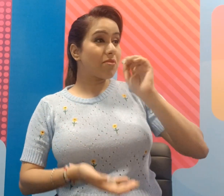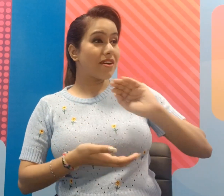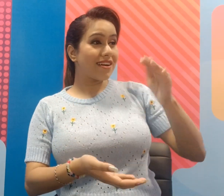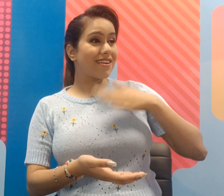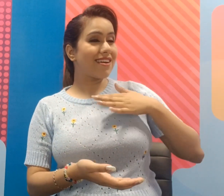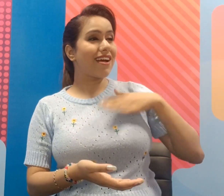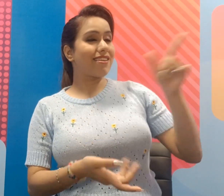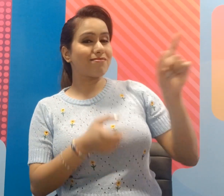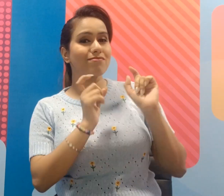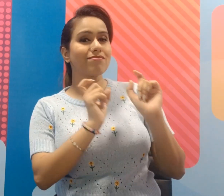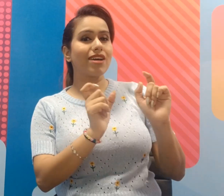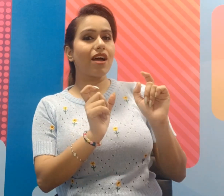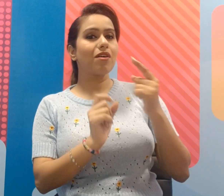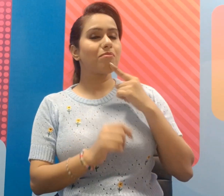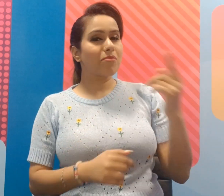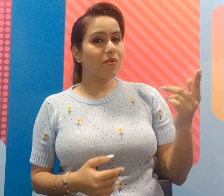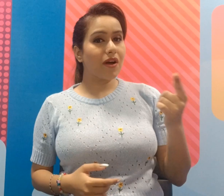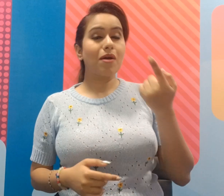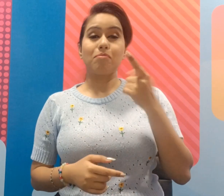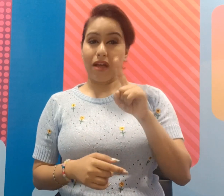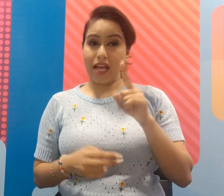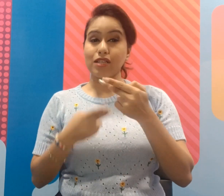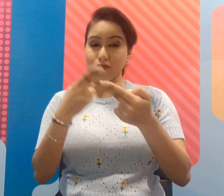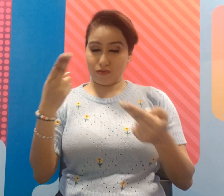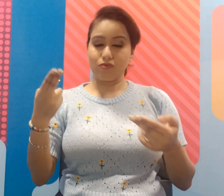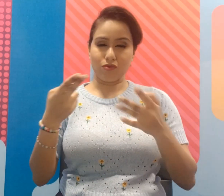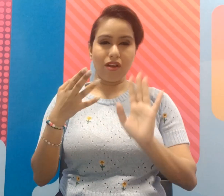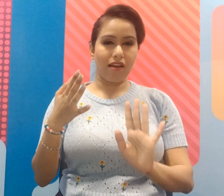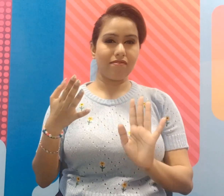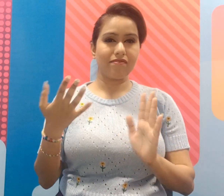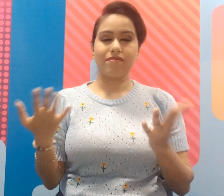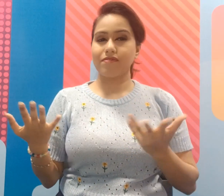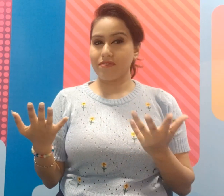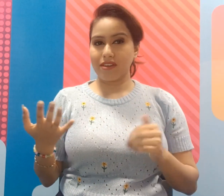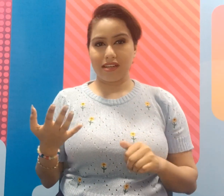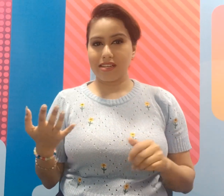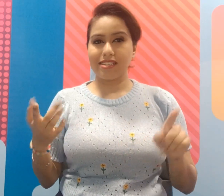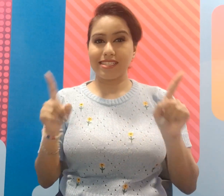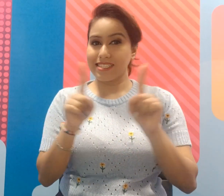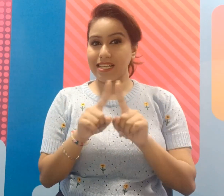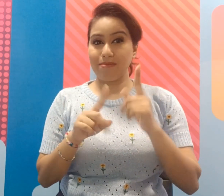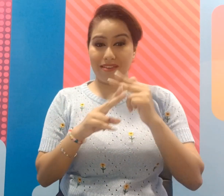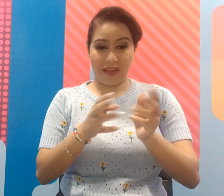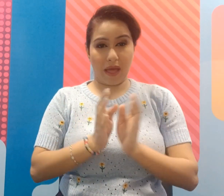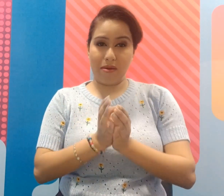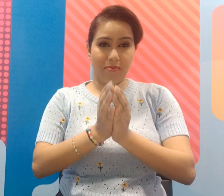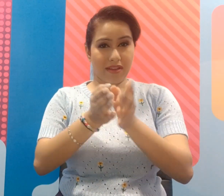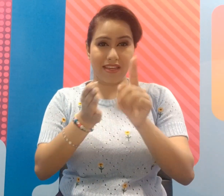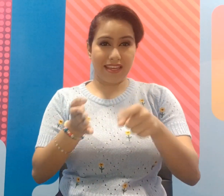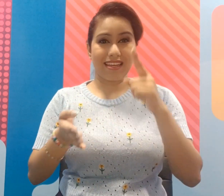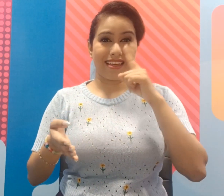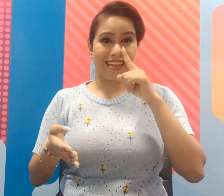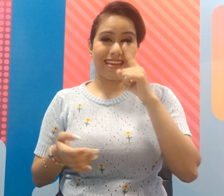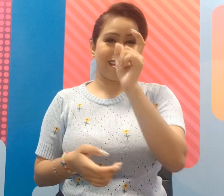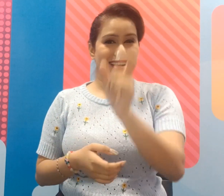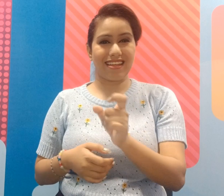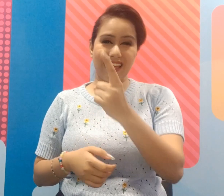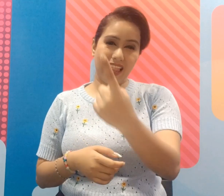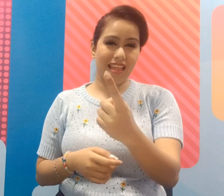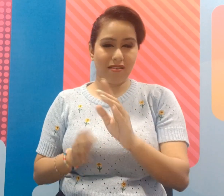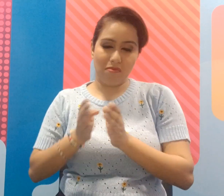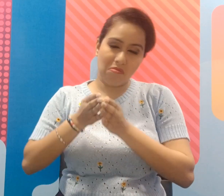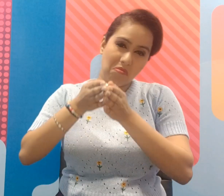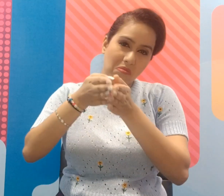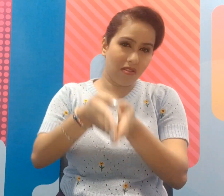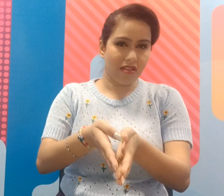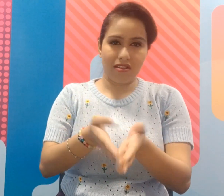लेकिन कहानी भी बाकी है। उन्होंने कहानी आगे बढ़ाई, उन्होंने कहा कि वो जो जहाज था उस पर जो महिला बची थी, वो जहाज बस डूब गया, उस महिला की मौत हो